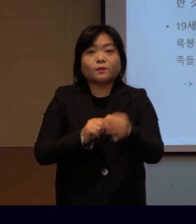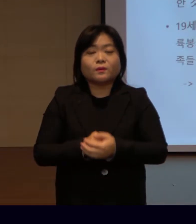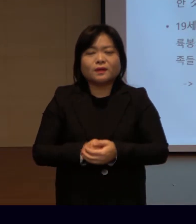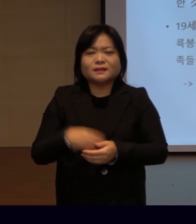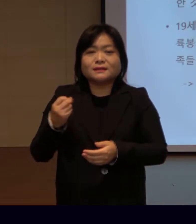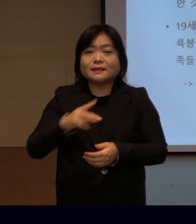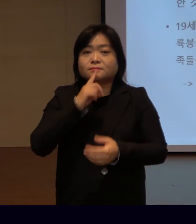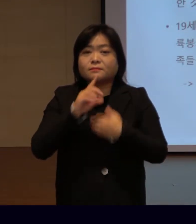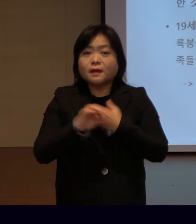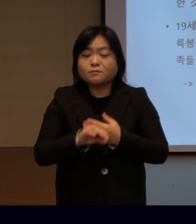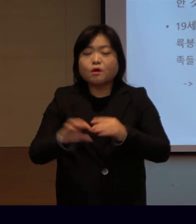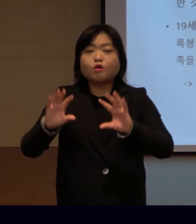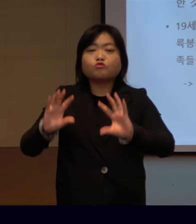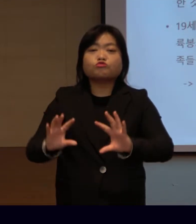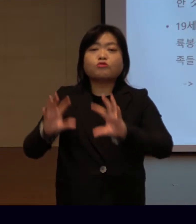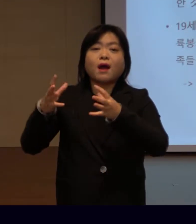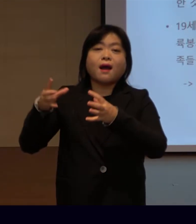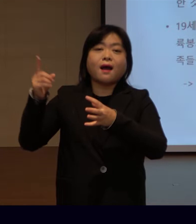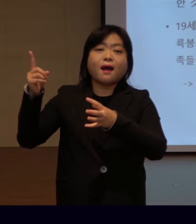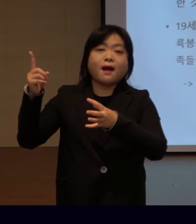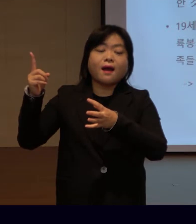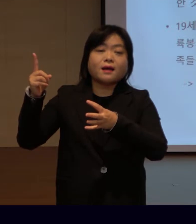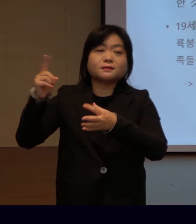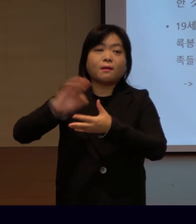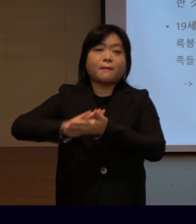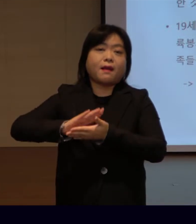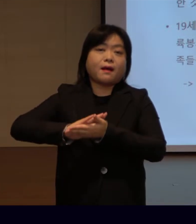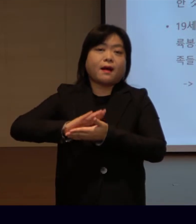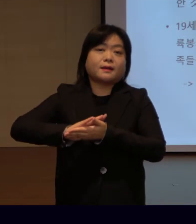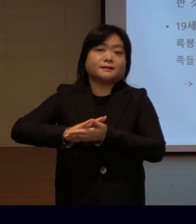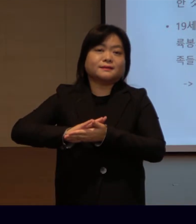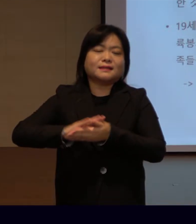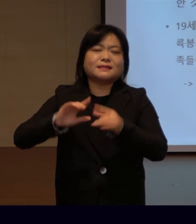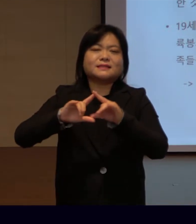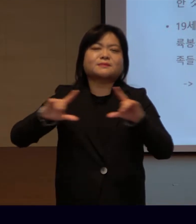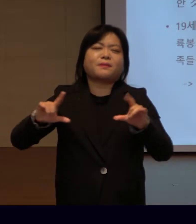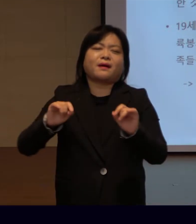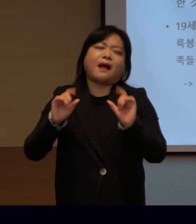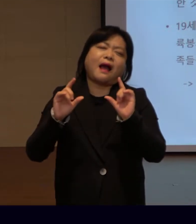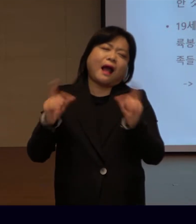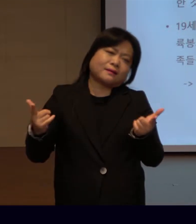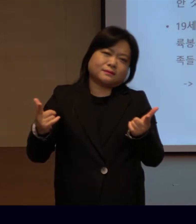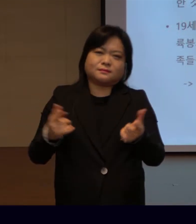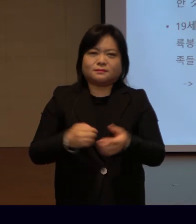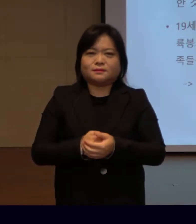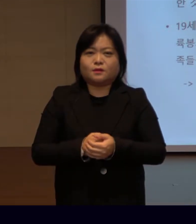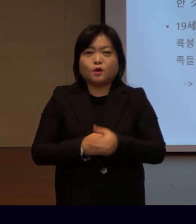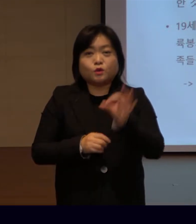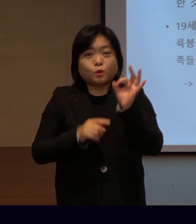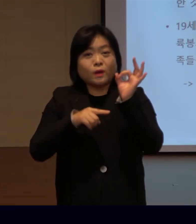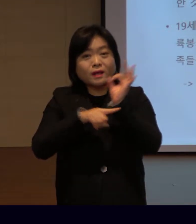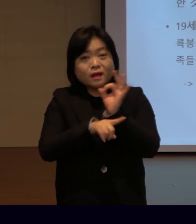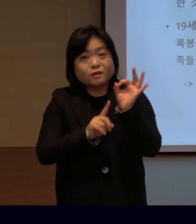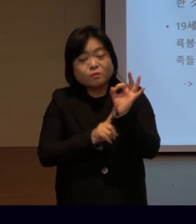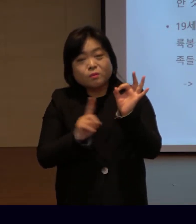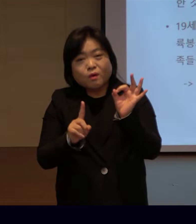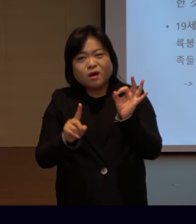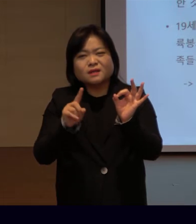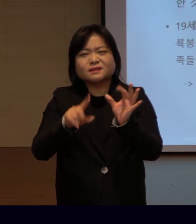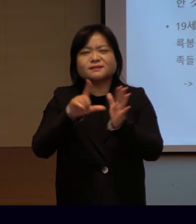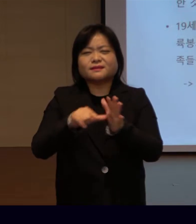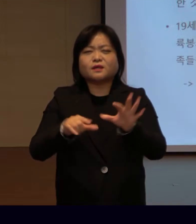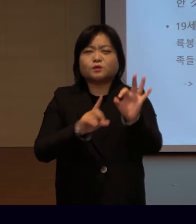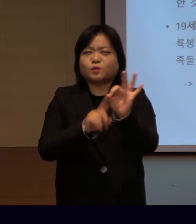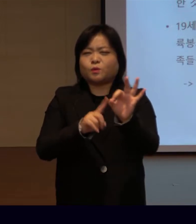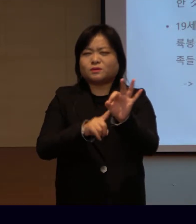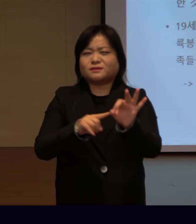다시 말해서 국가에서 발행하는 지폐가 아닌 거예요. 그때 말하는 모든